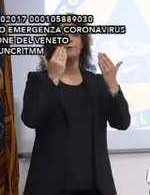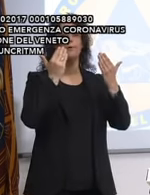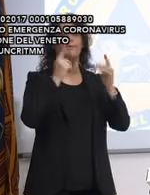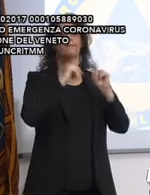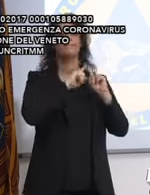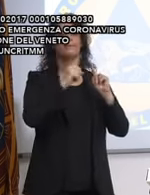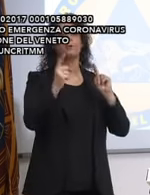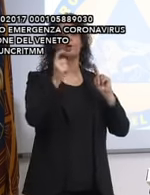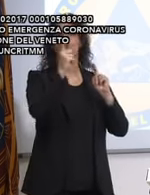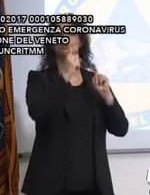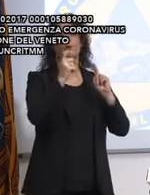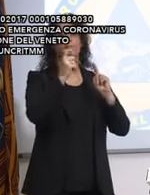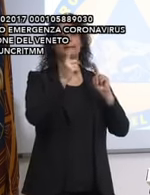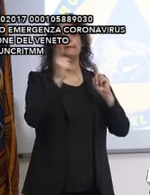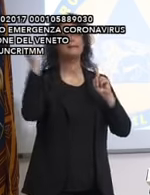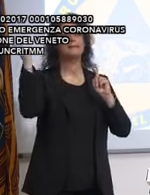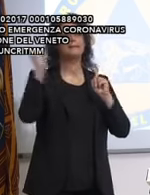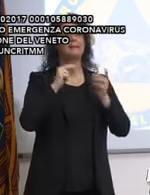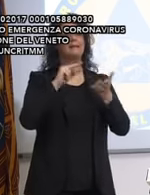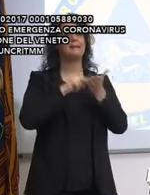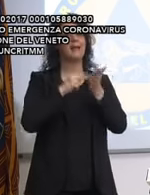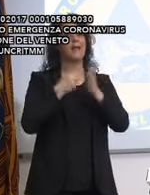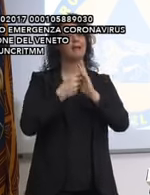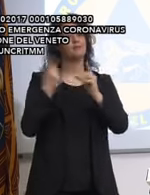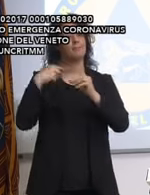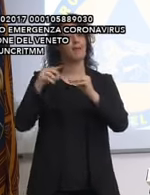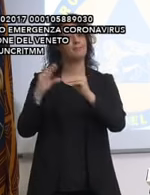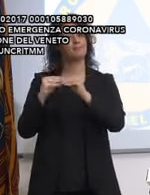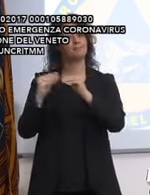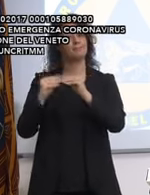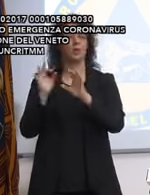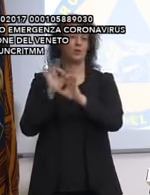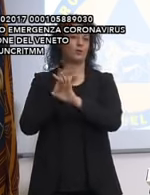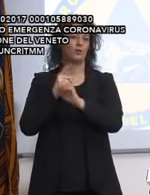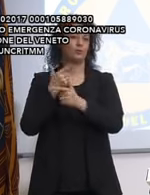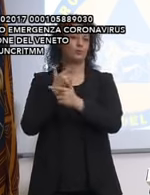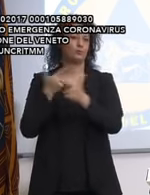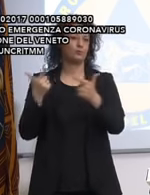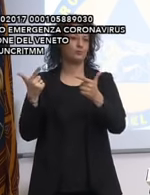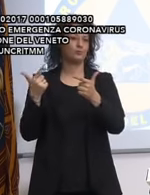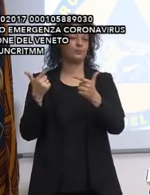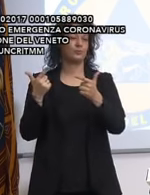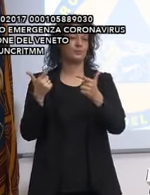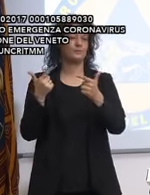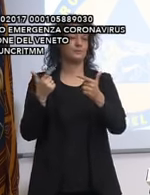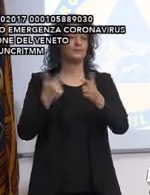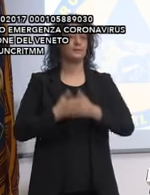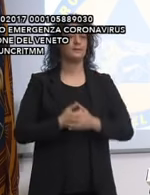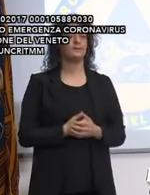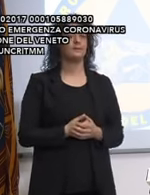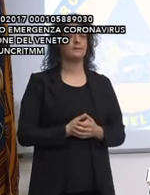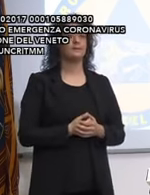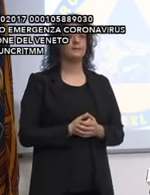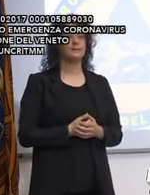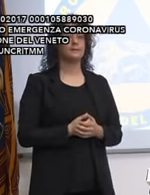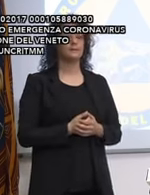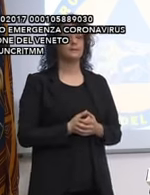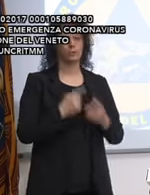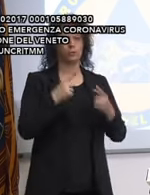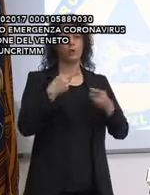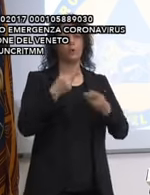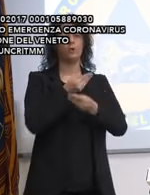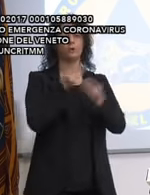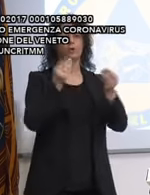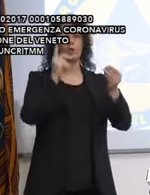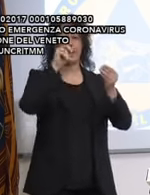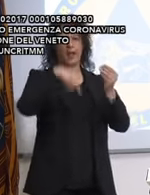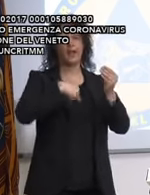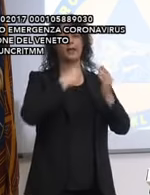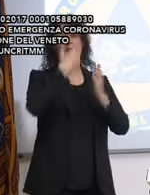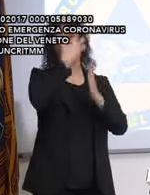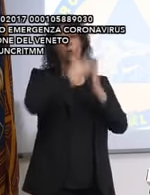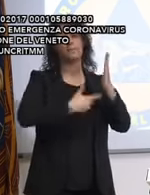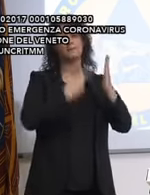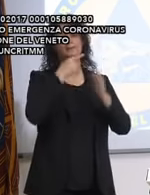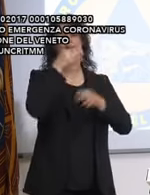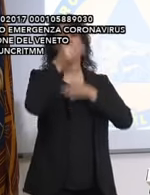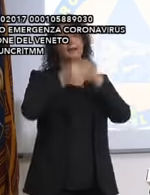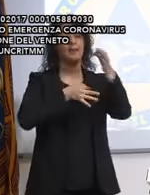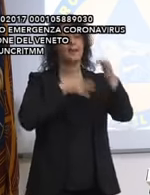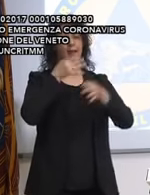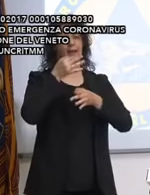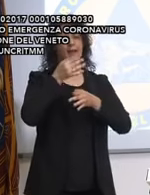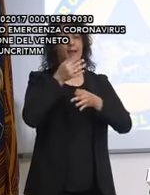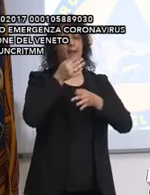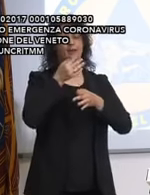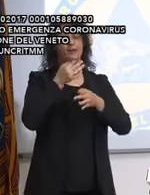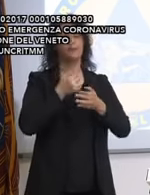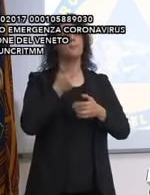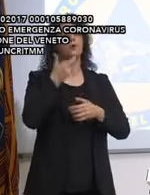la riparazione, ve lo dico perché poi uscirà anche un comunicato che spiegherà bene cosa è accaduto. Del resto sono macchine